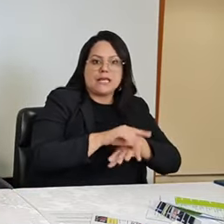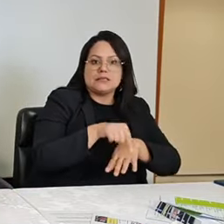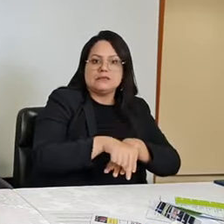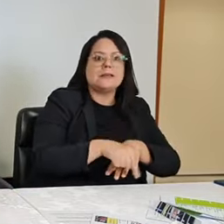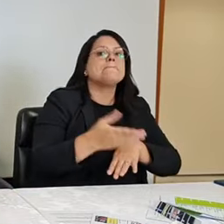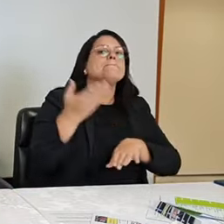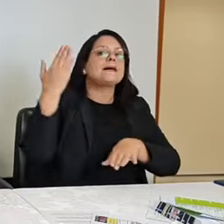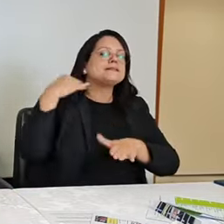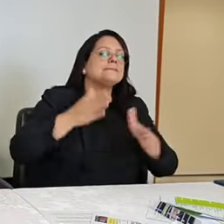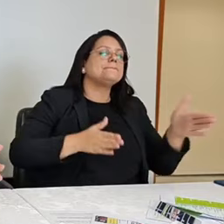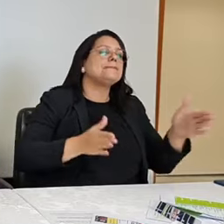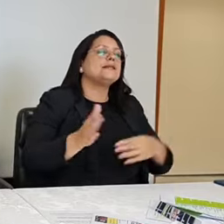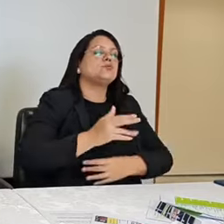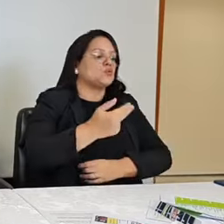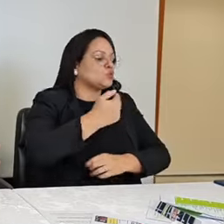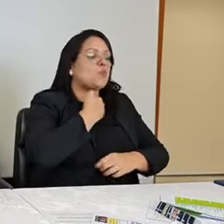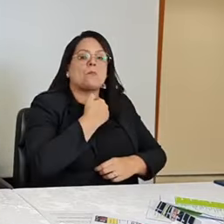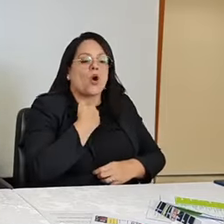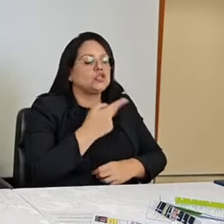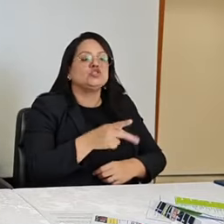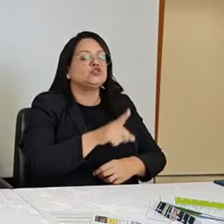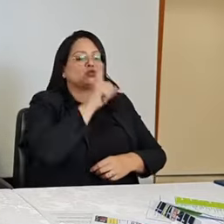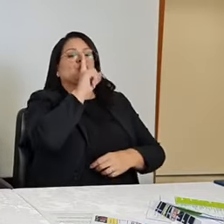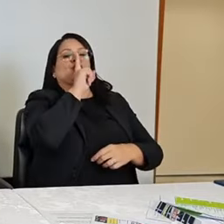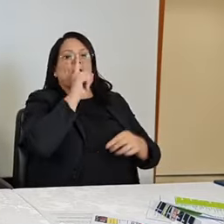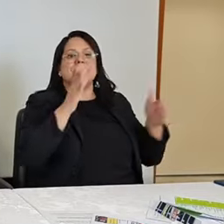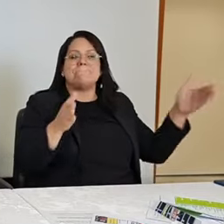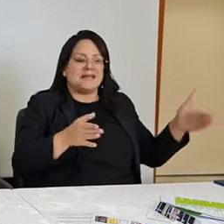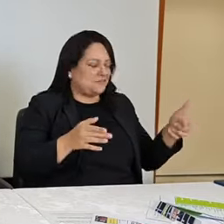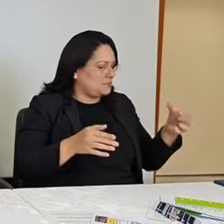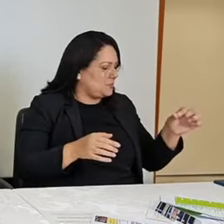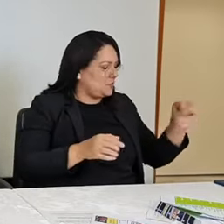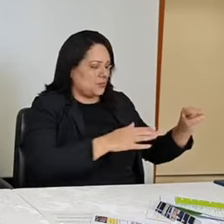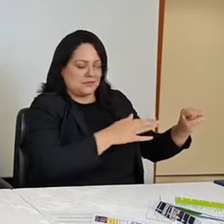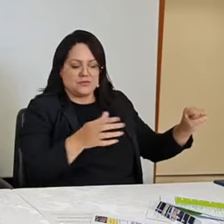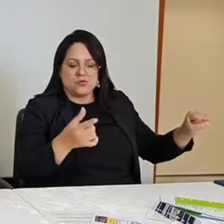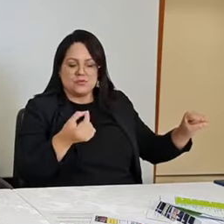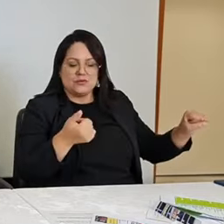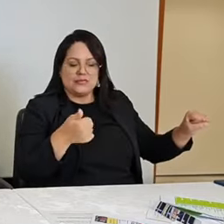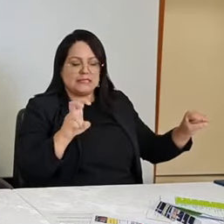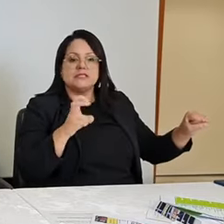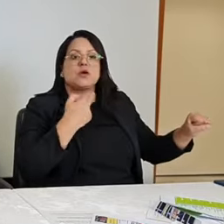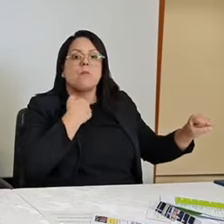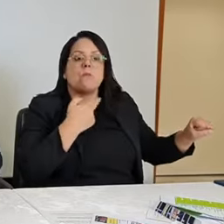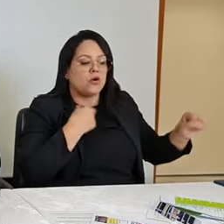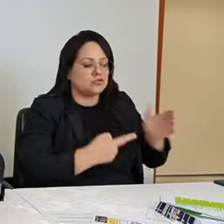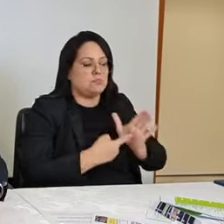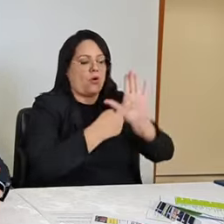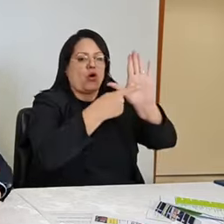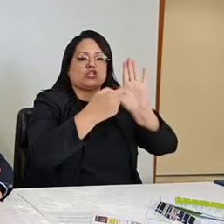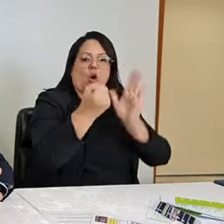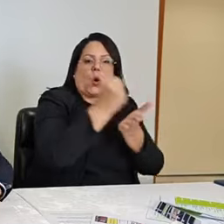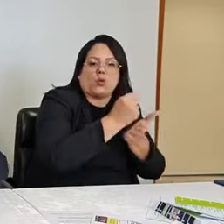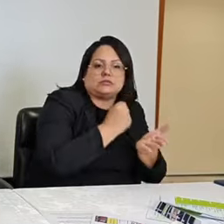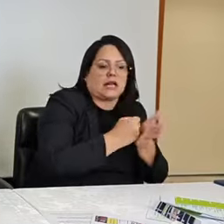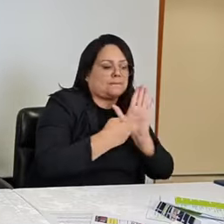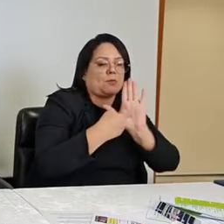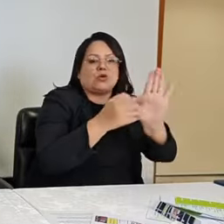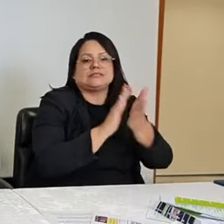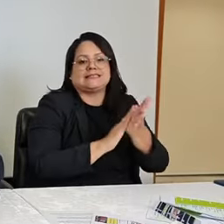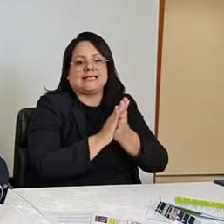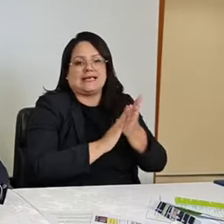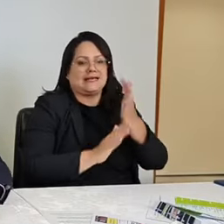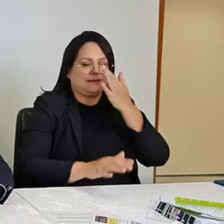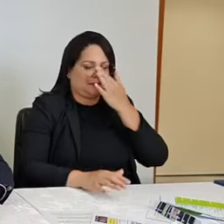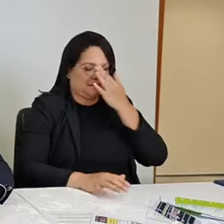período onde não se podia divulgar nada, inclusive os contratos que tínhamos com outros países, por decisão judicial.